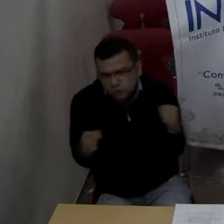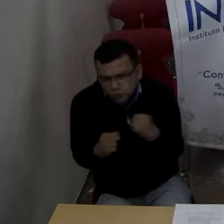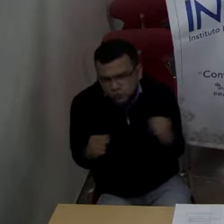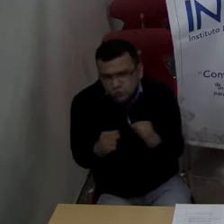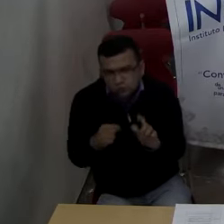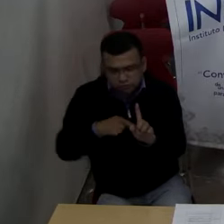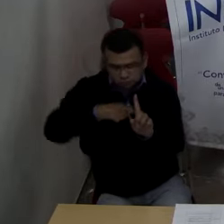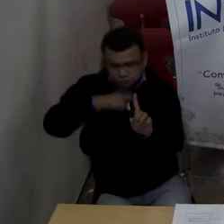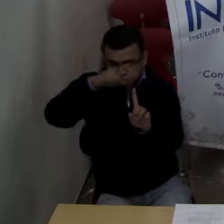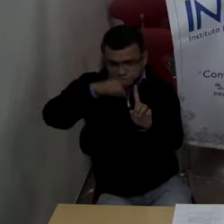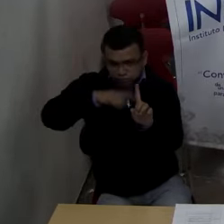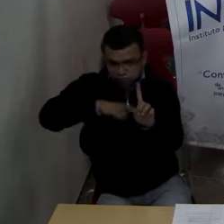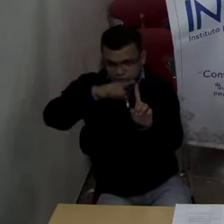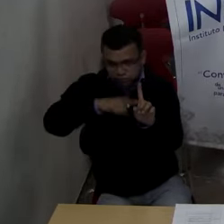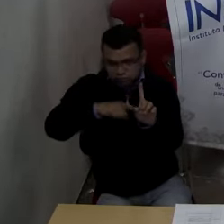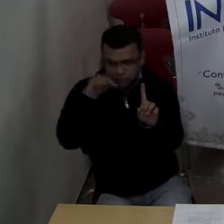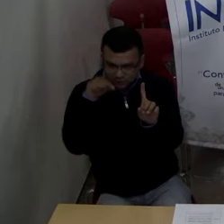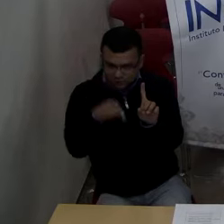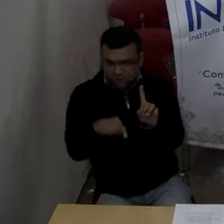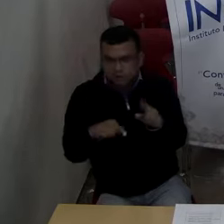que prefieren